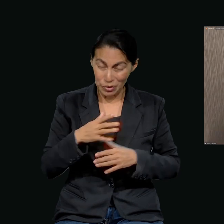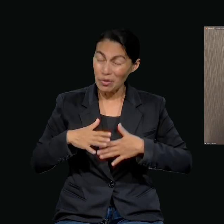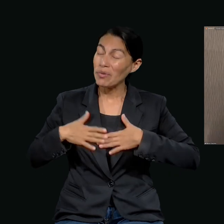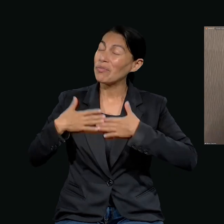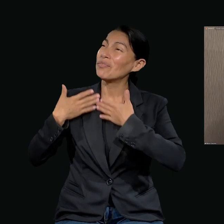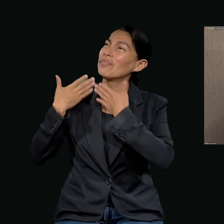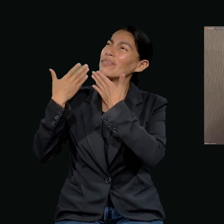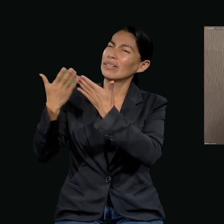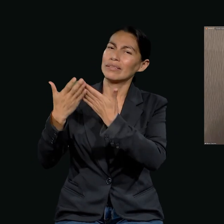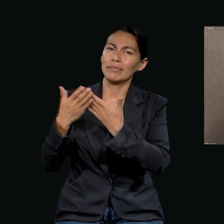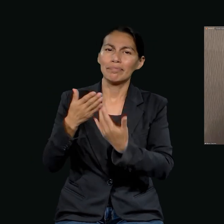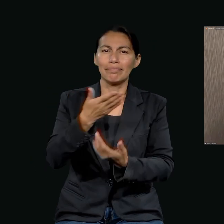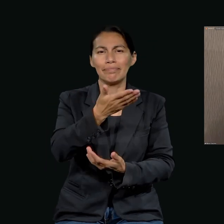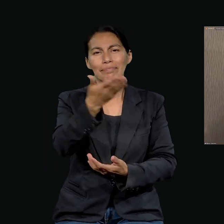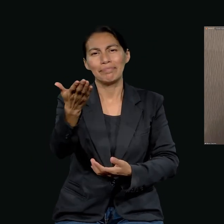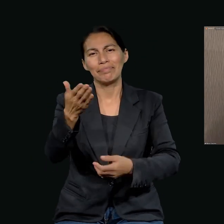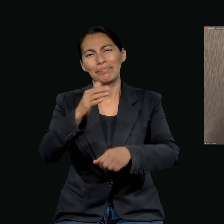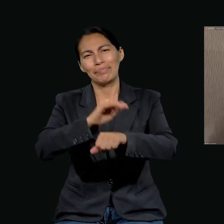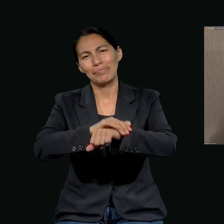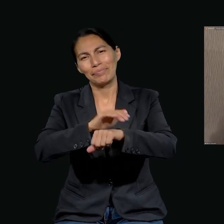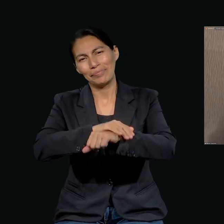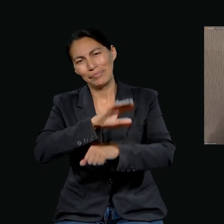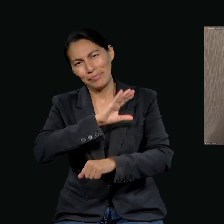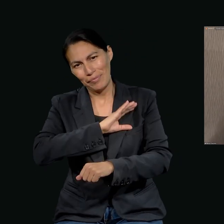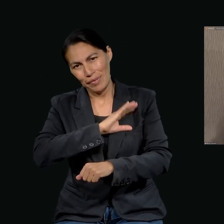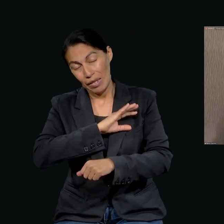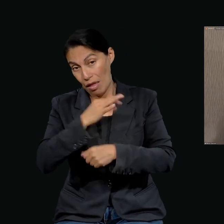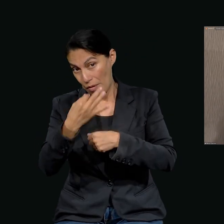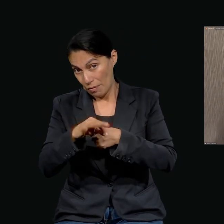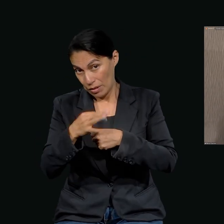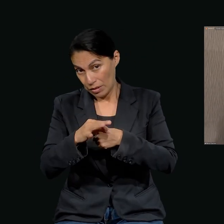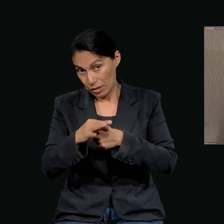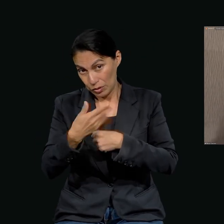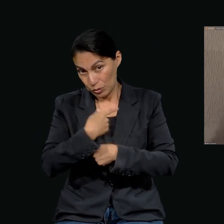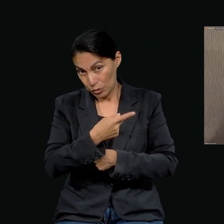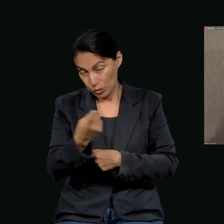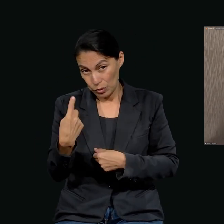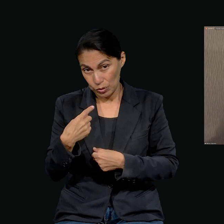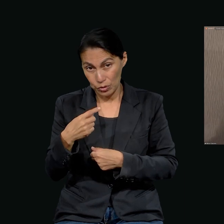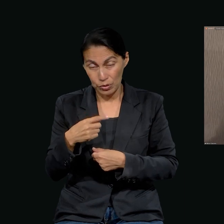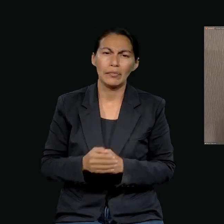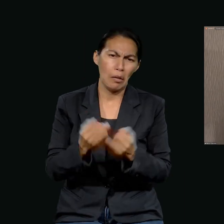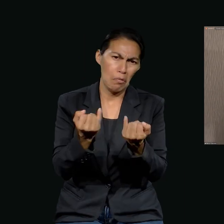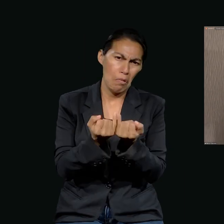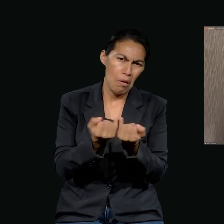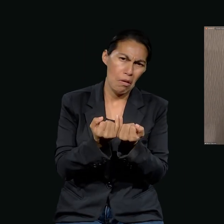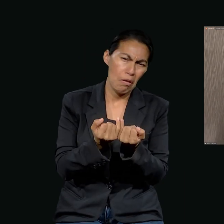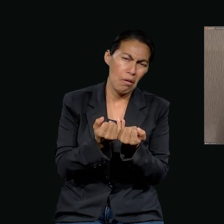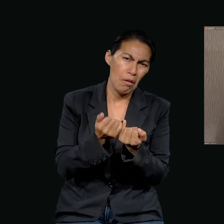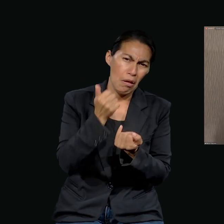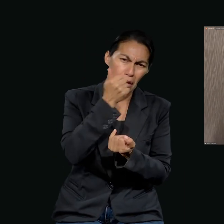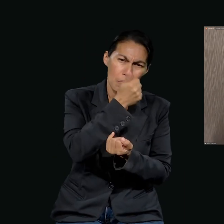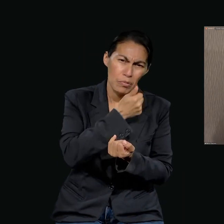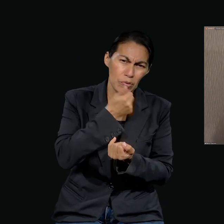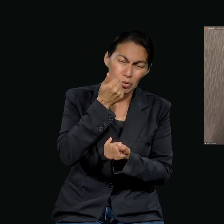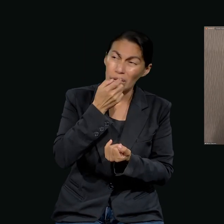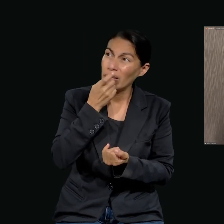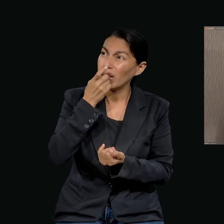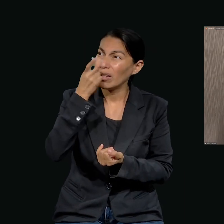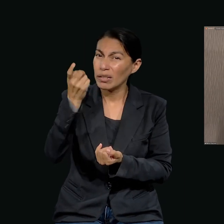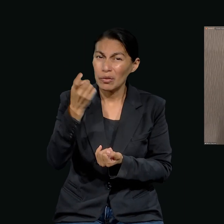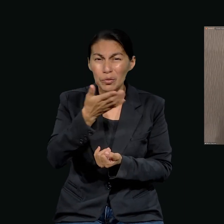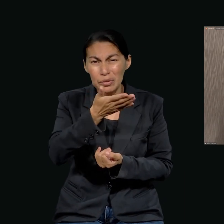control todavía de este mundo y podemos tener plena confianza. Queridos, como bien lo dijo el